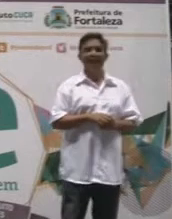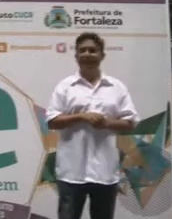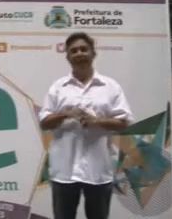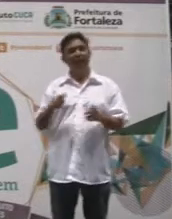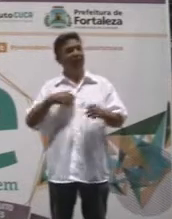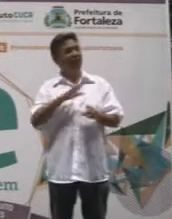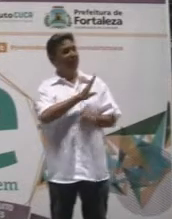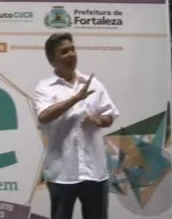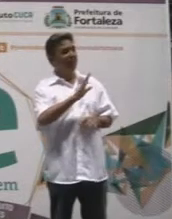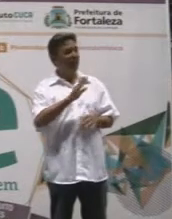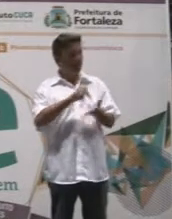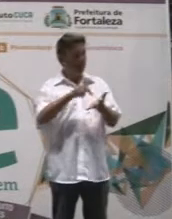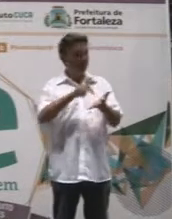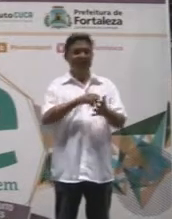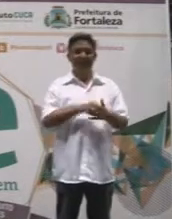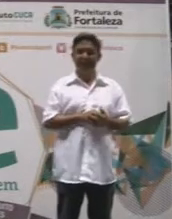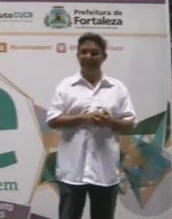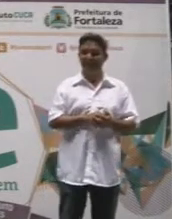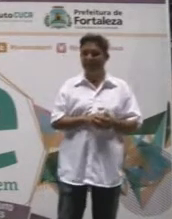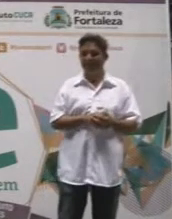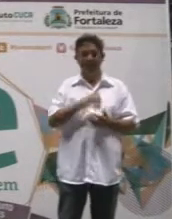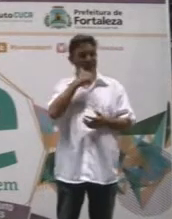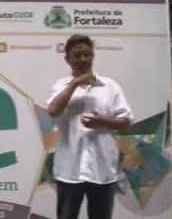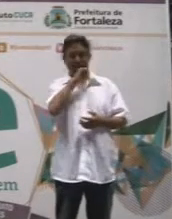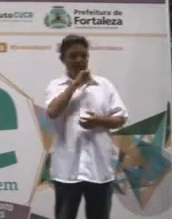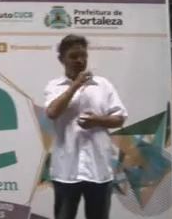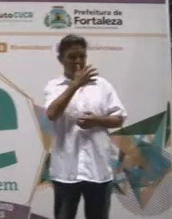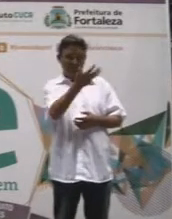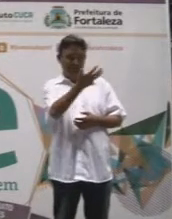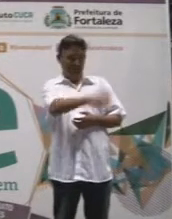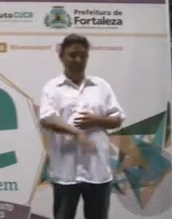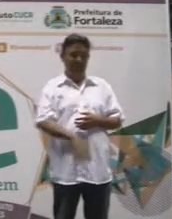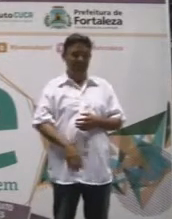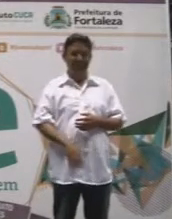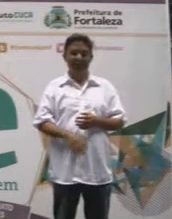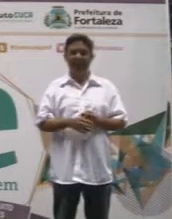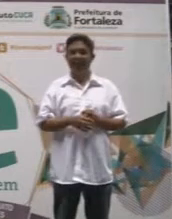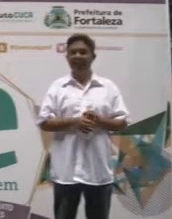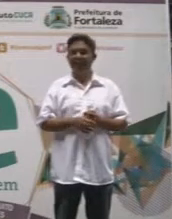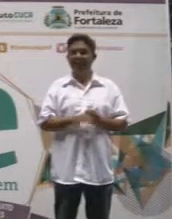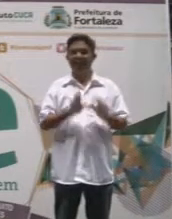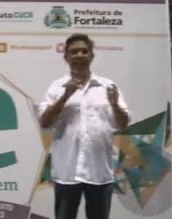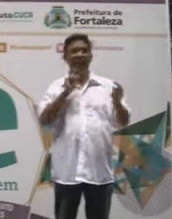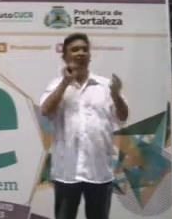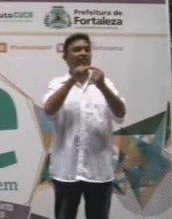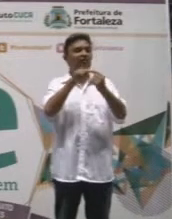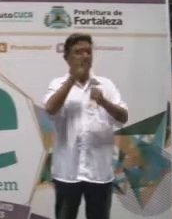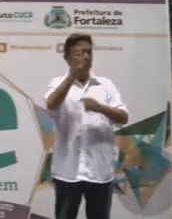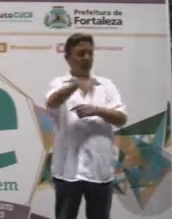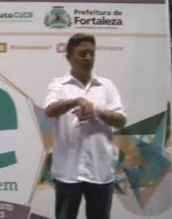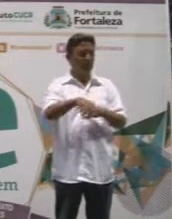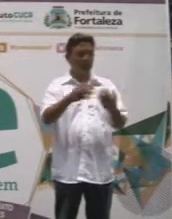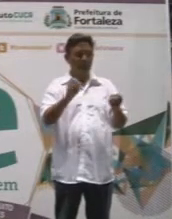Aí eu tô fora. Aí a mamãe não deixa não. Ó, eu vou direto para as opções,